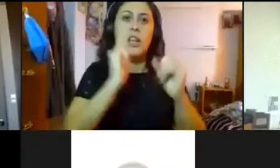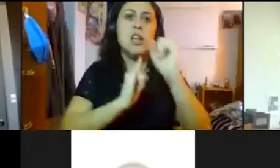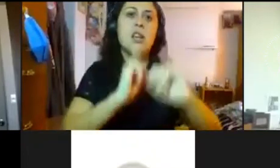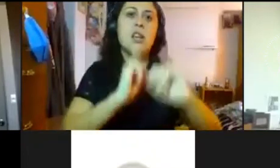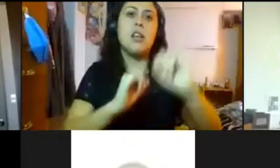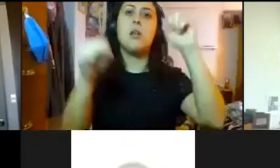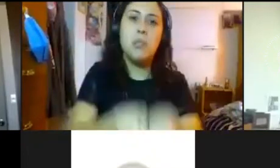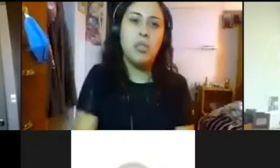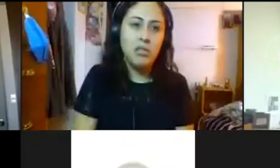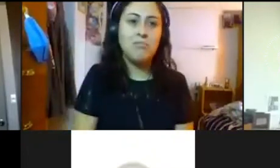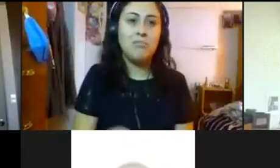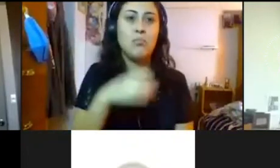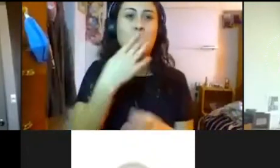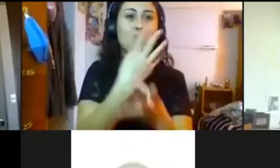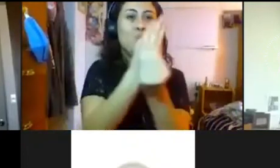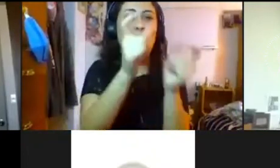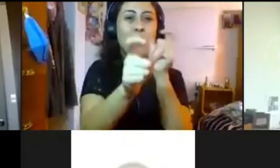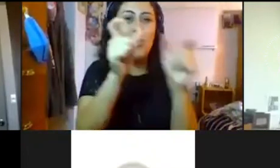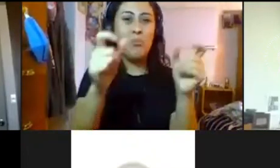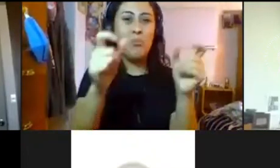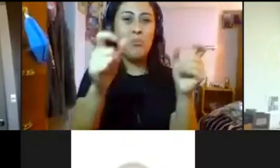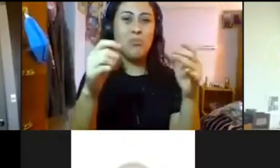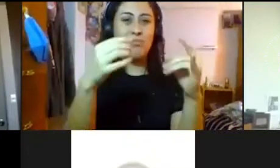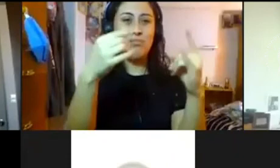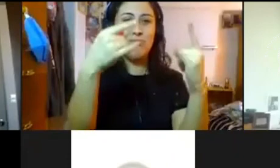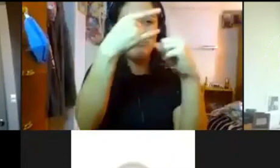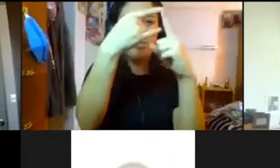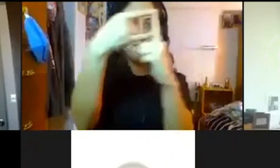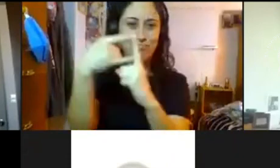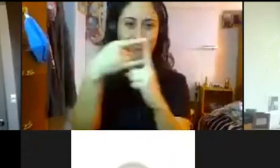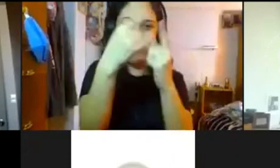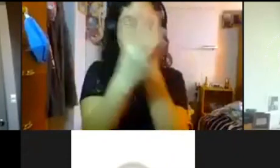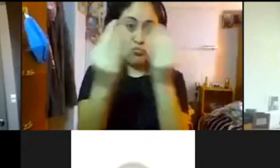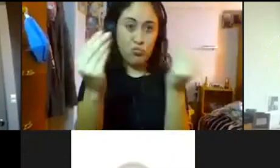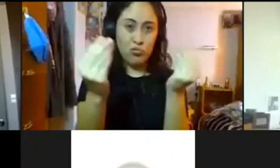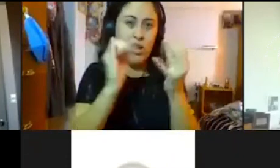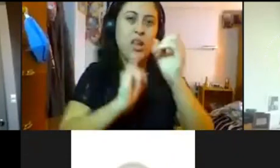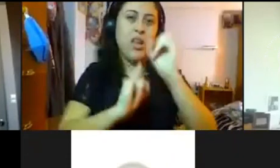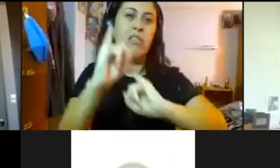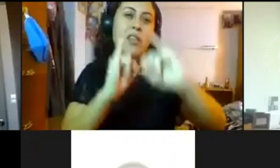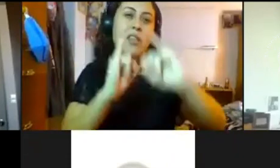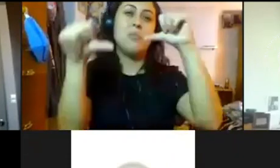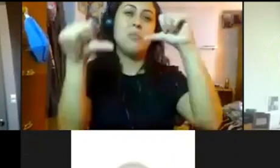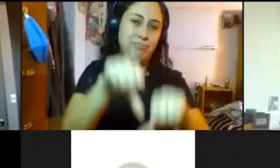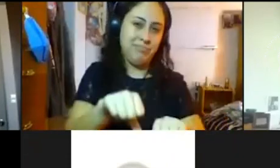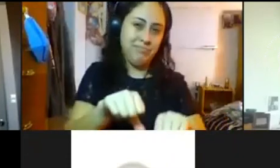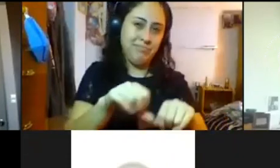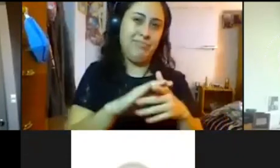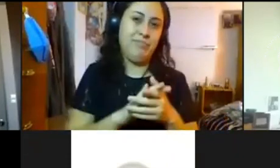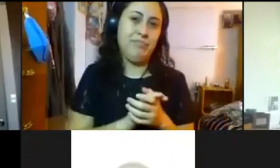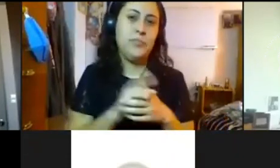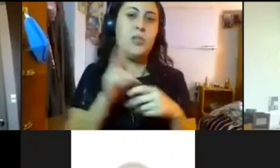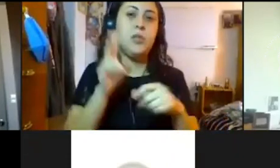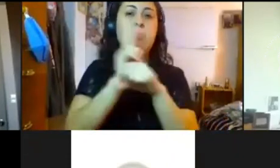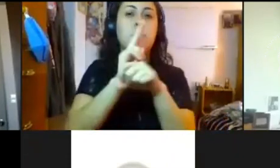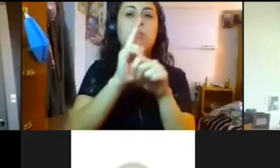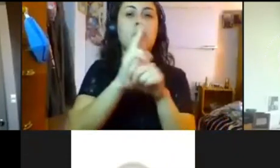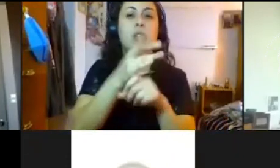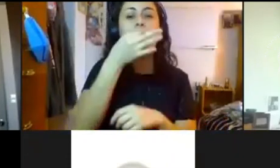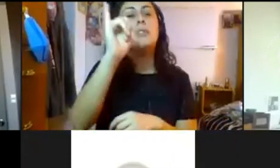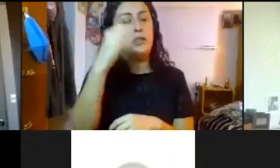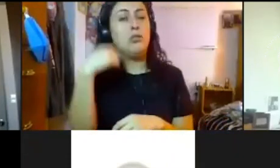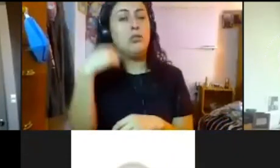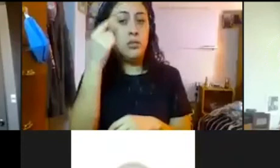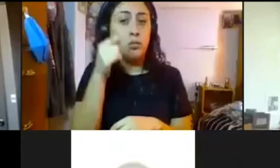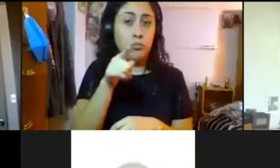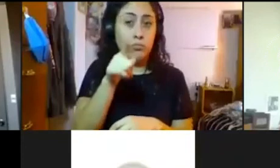todos pegados y yo no pude prender mi cámara por lo mismo. No, Porque el claro, si internet yo no da, lo estoy hablando, querida, ¿vale? ¿Eres tú,